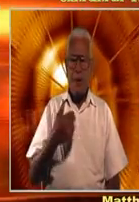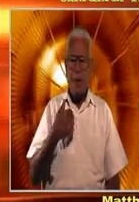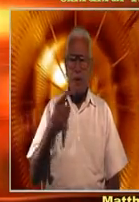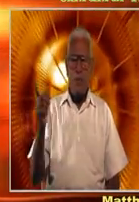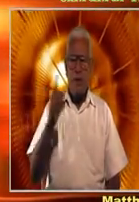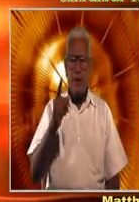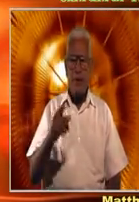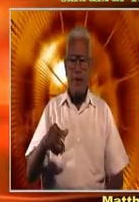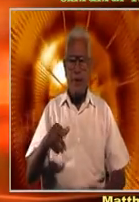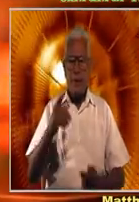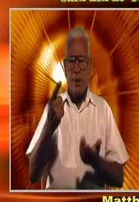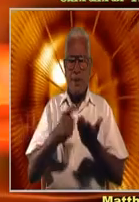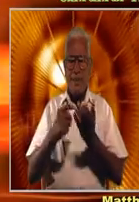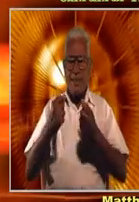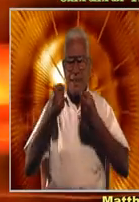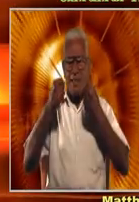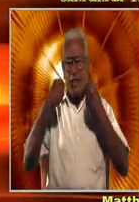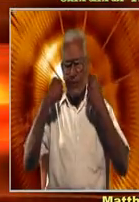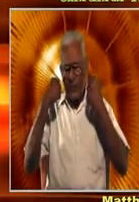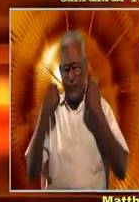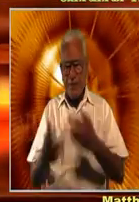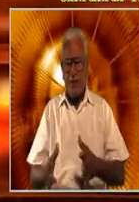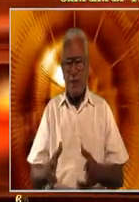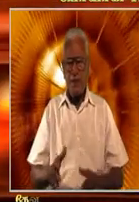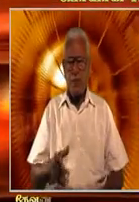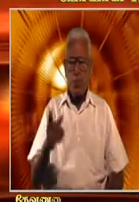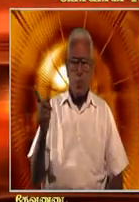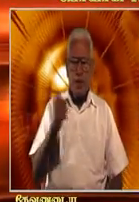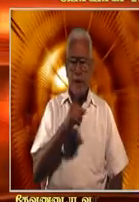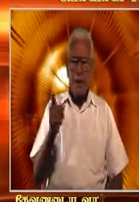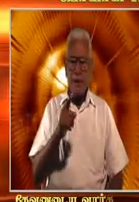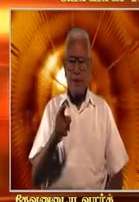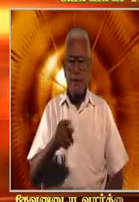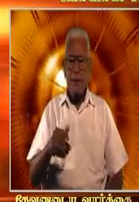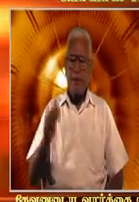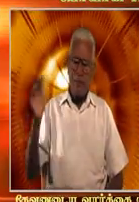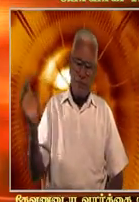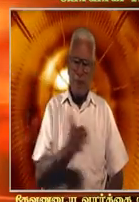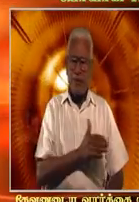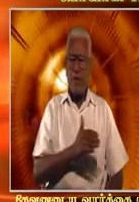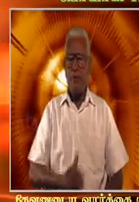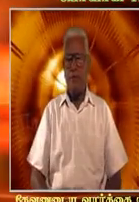நான் உங்களை திக்கிற்ச் வருகிலாக விடேன் உங்களேடுத widesு dissociல்